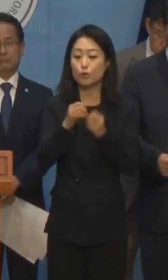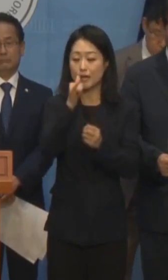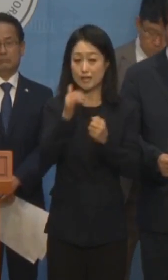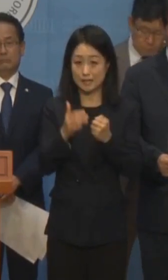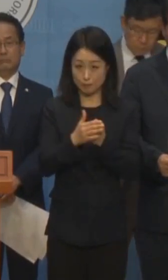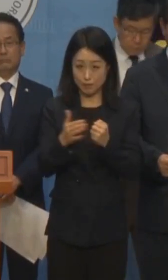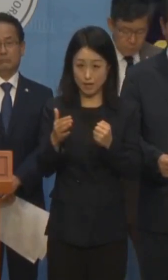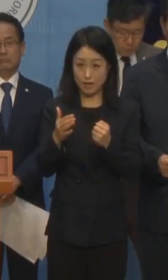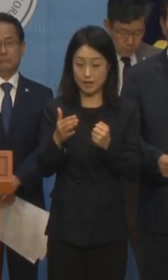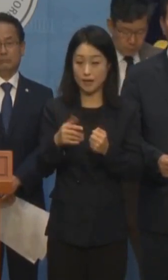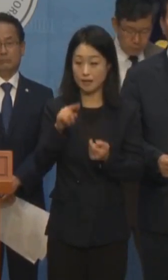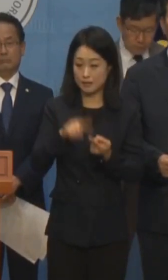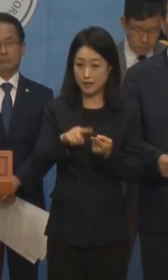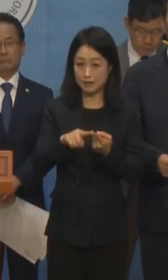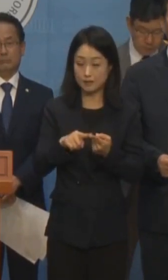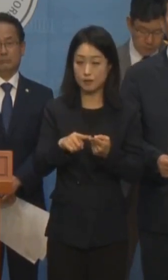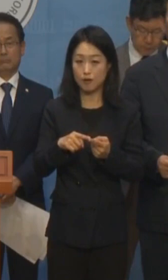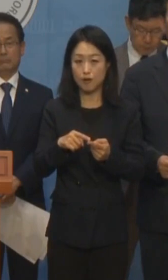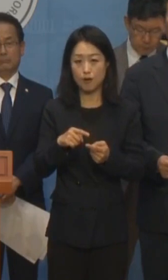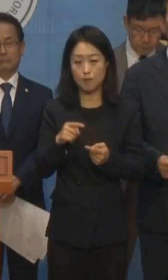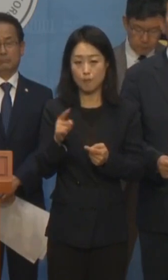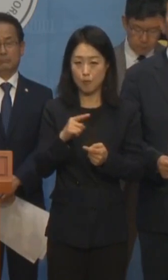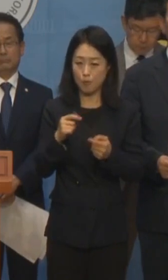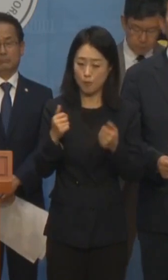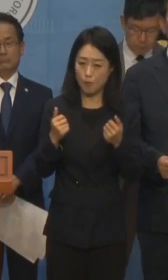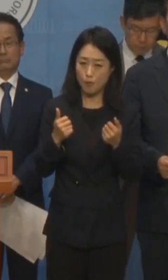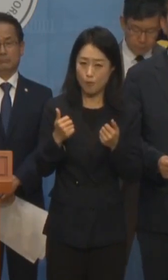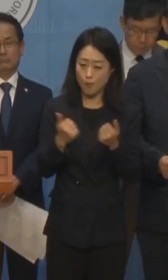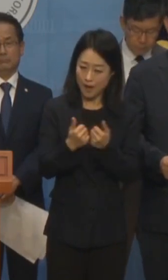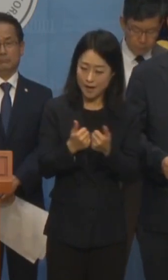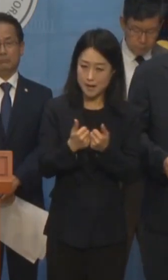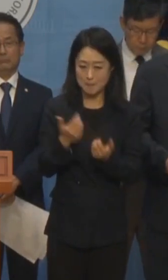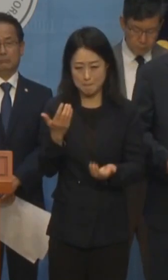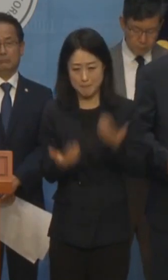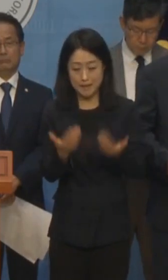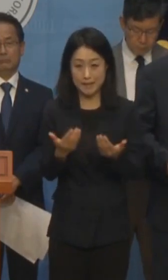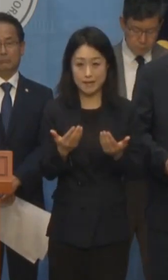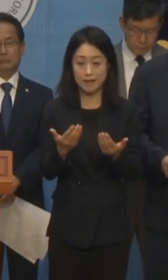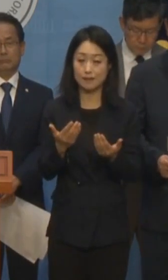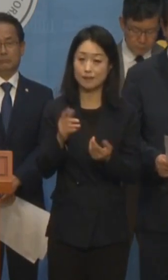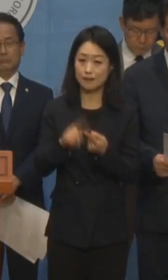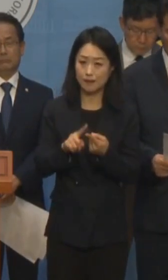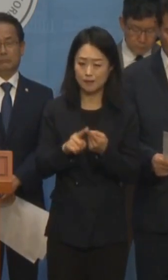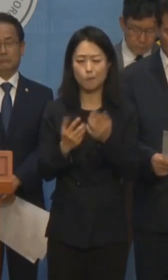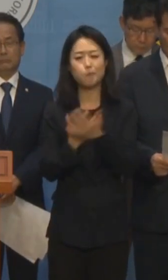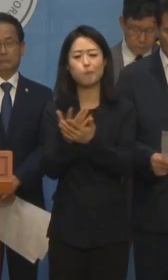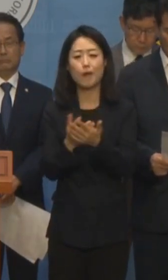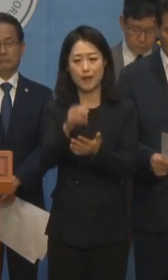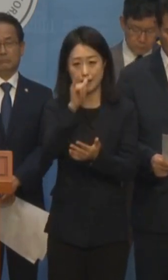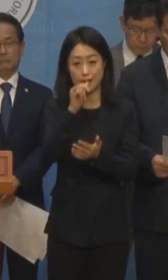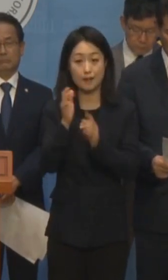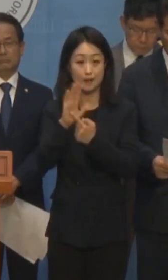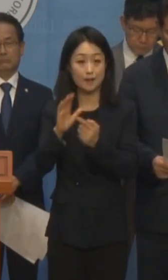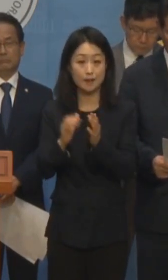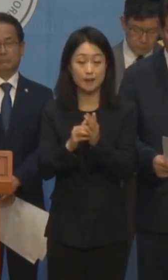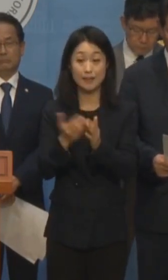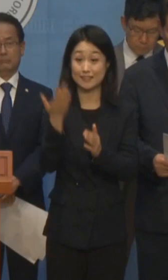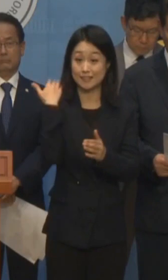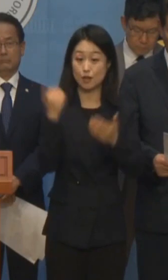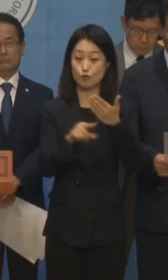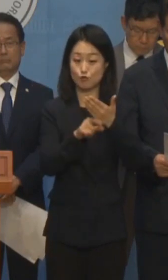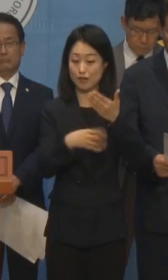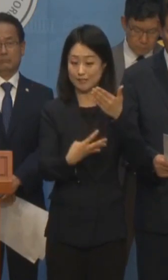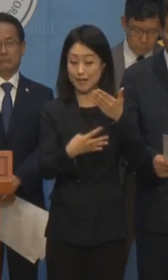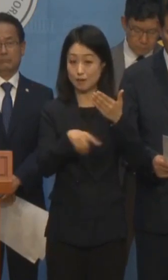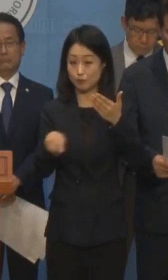이첩 대상인지 또는 종결 처리 대상인지 명백하지 않다고 했다. 지난해 9월